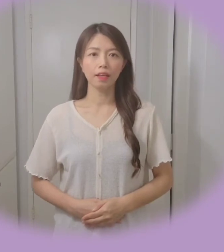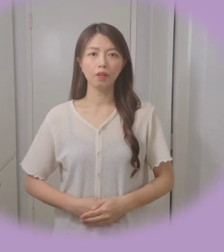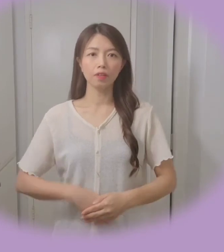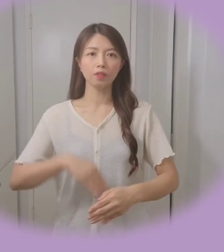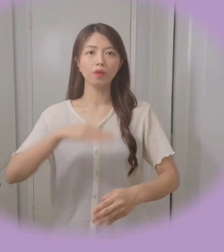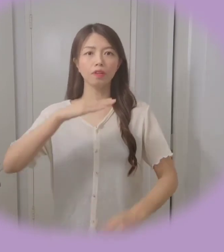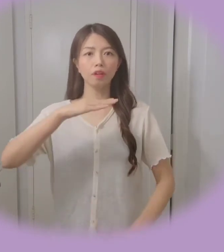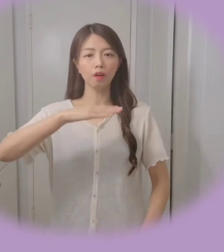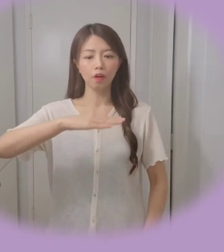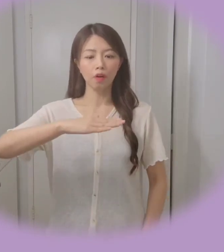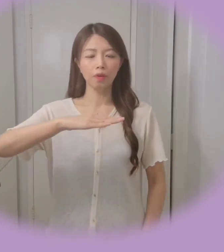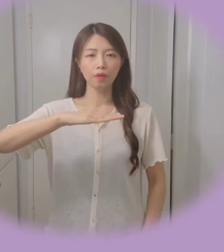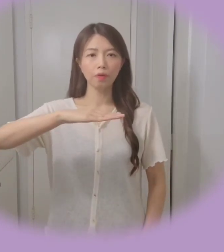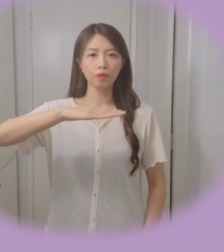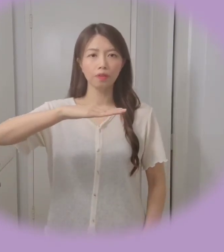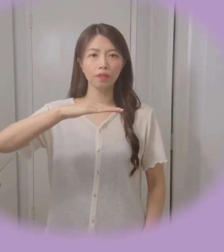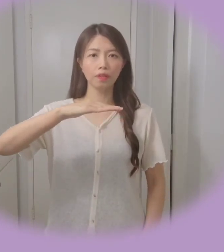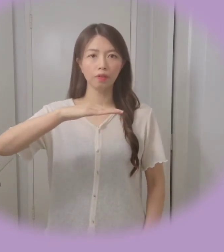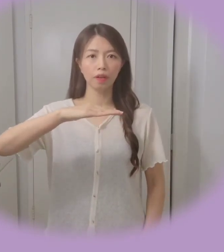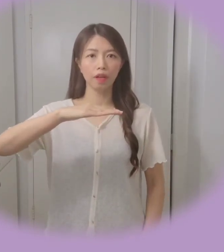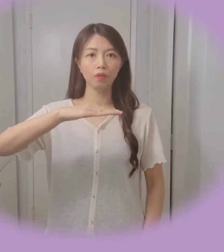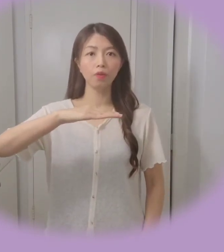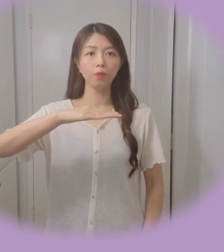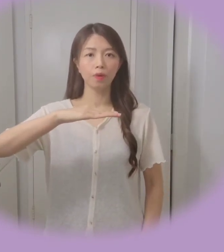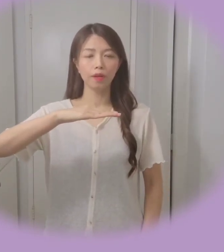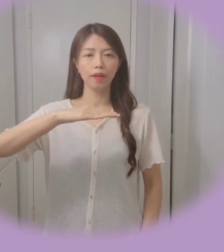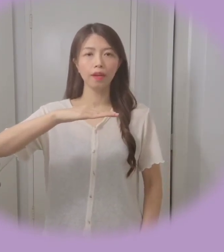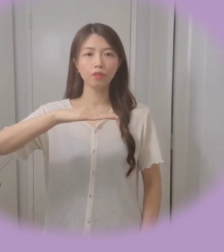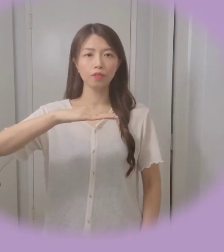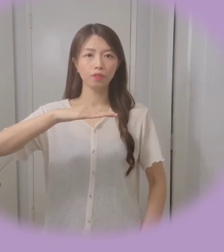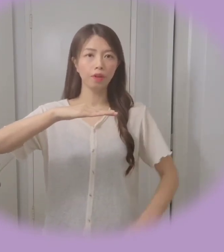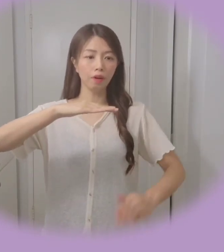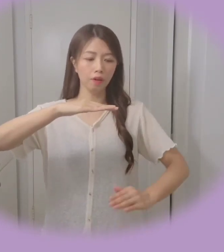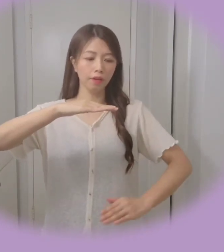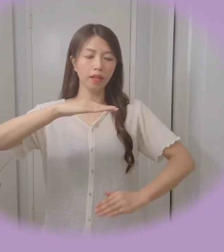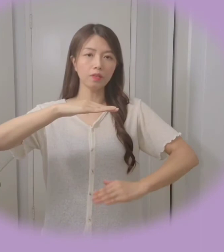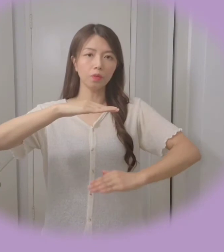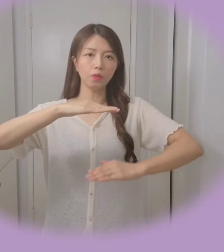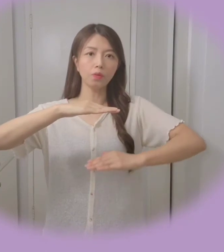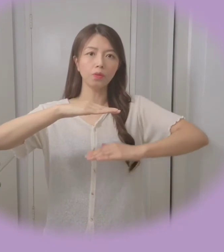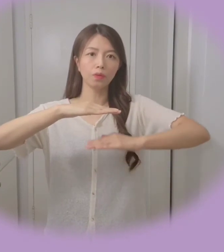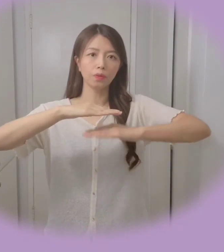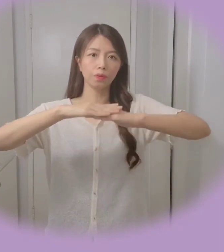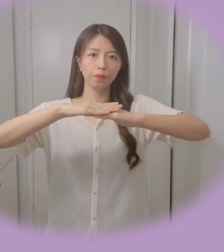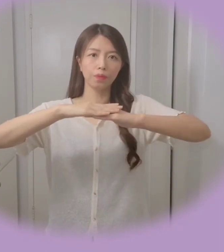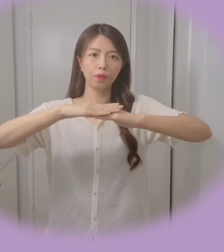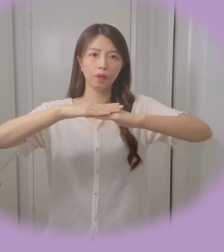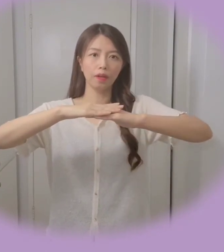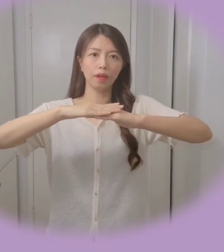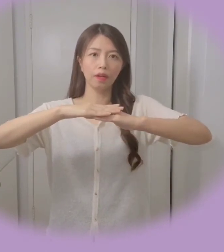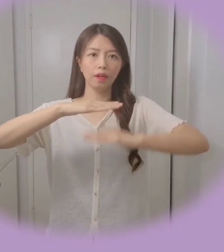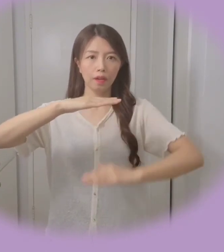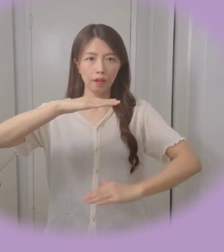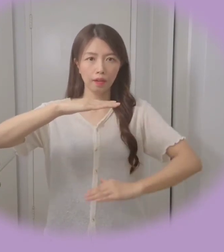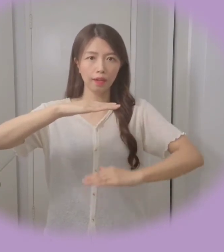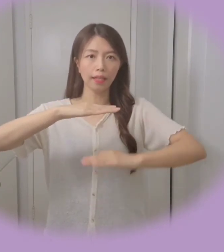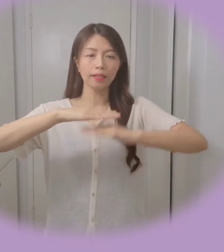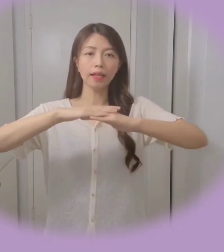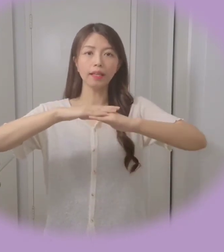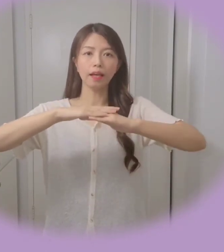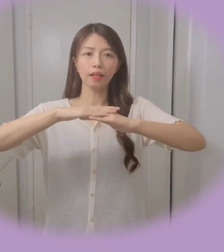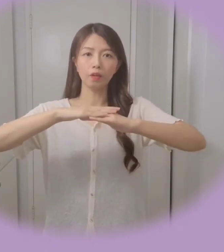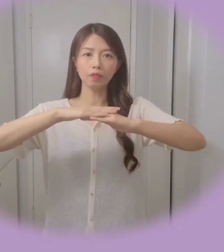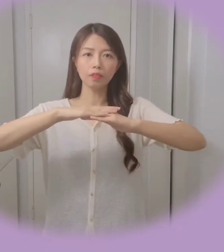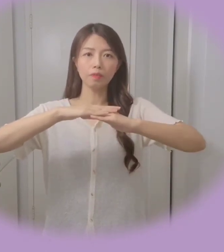가득 차다 이런 때의 수어는요. 왼손등은 이렇게 위로 보이게 해주시고요. 다른 손으로 이렇게